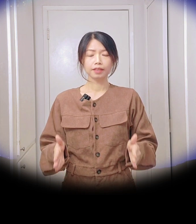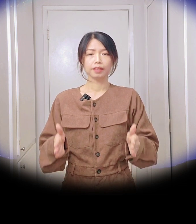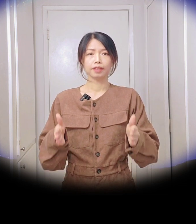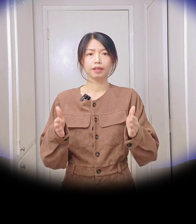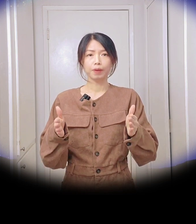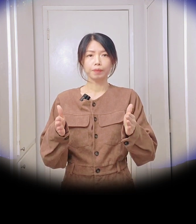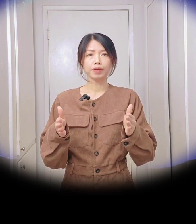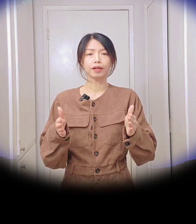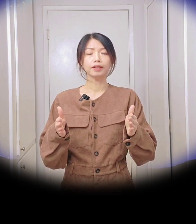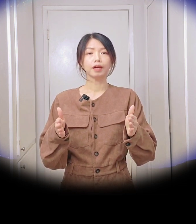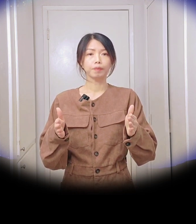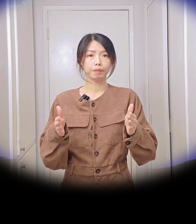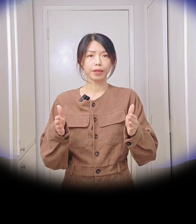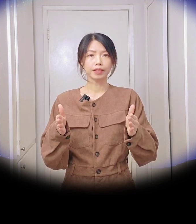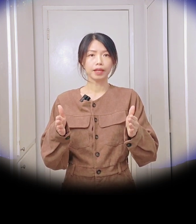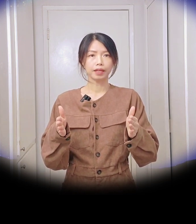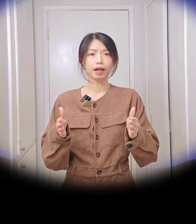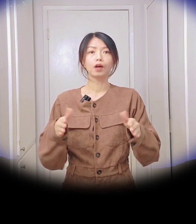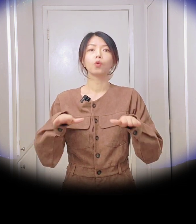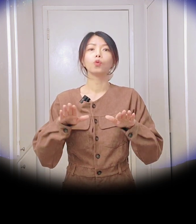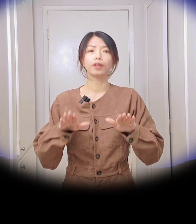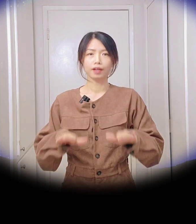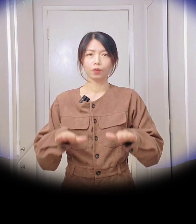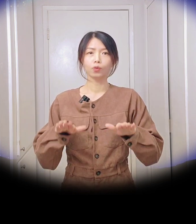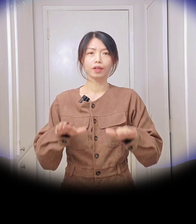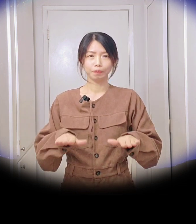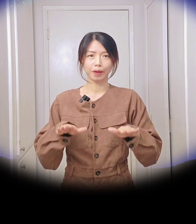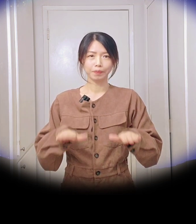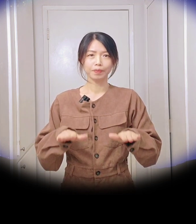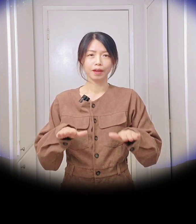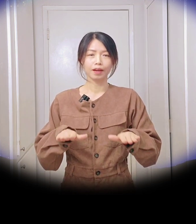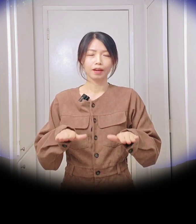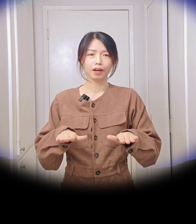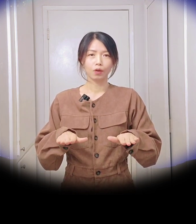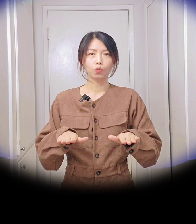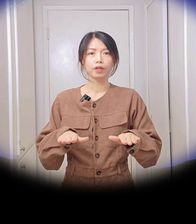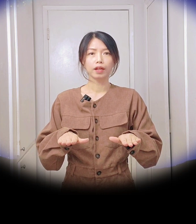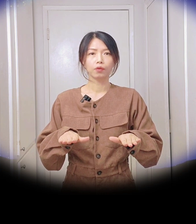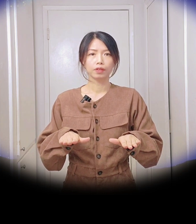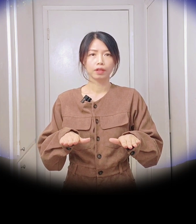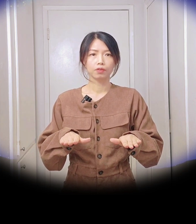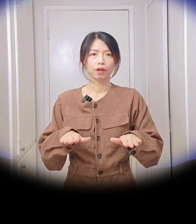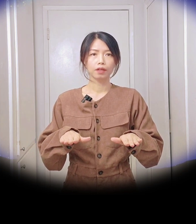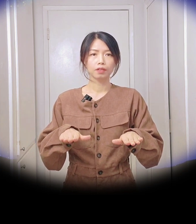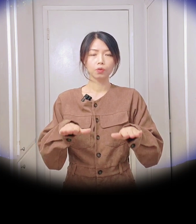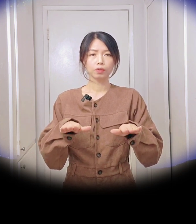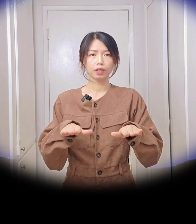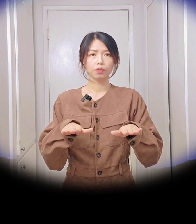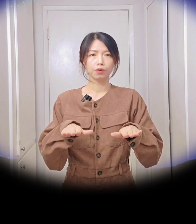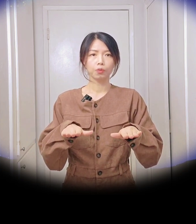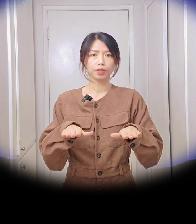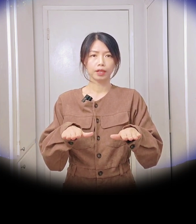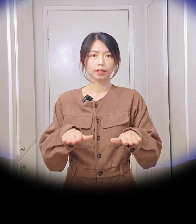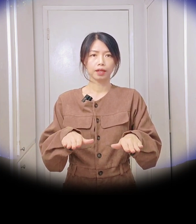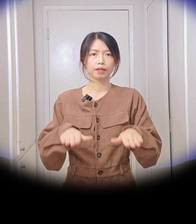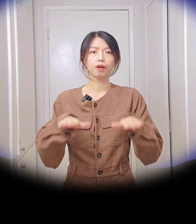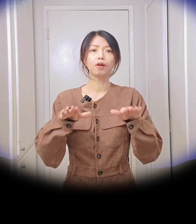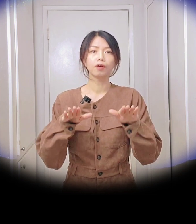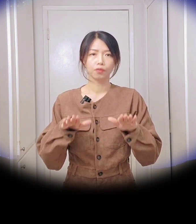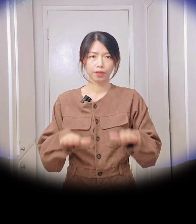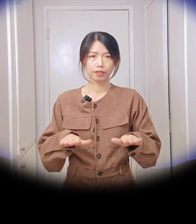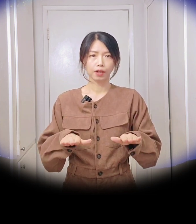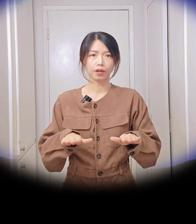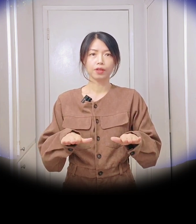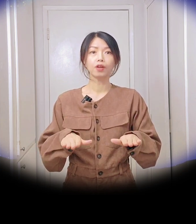나신 이 밤을 그냥 밤만 하는 게 아니라 오늘 밤. 오늘이라고 하는 대수어는 손등이 위로 보인